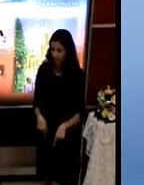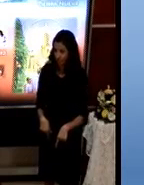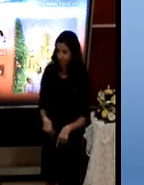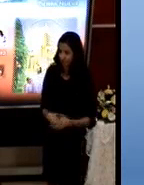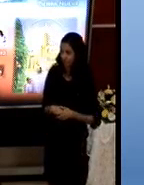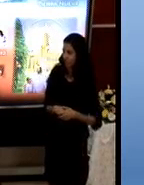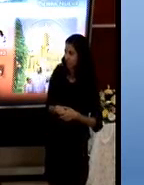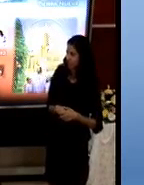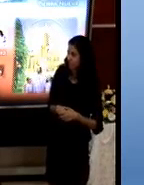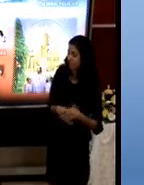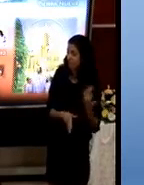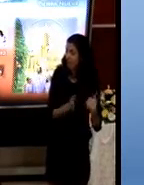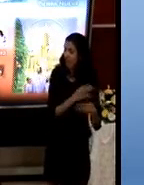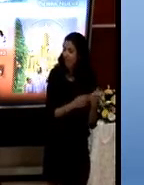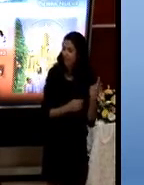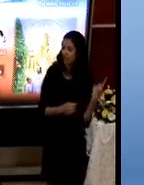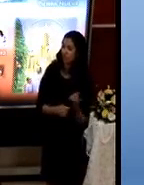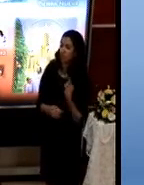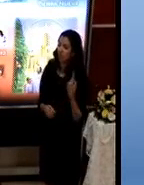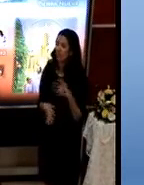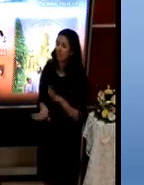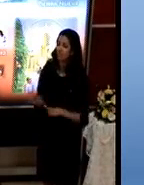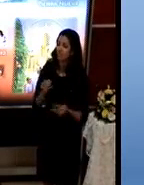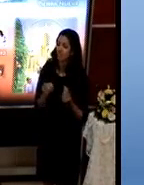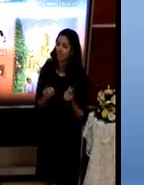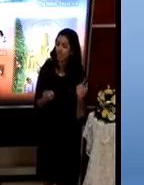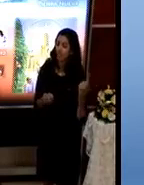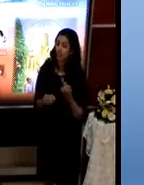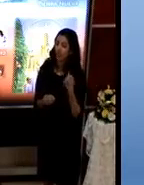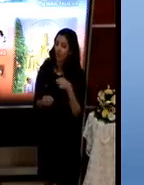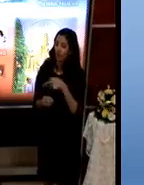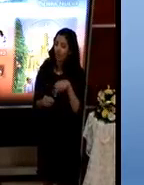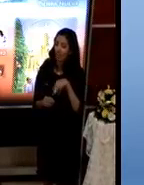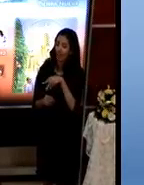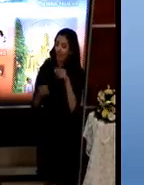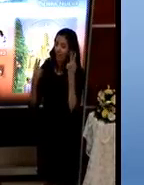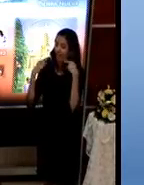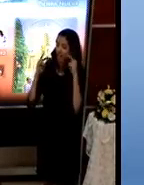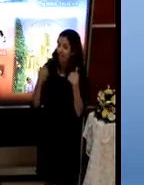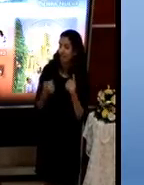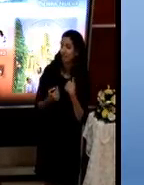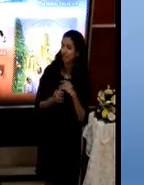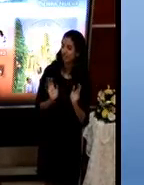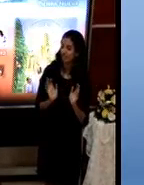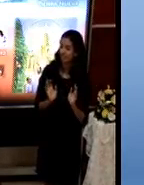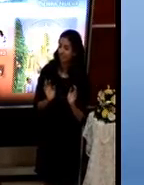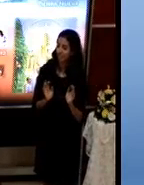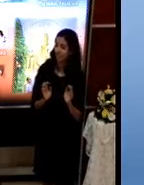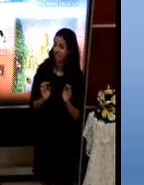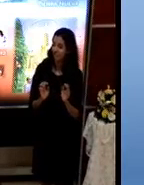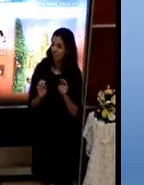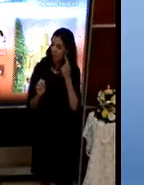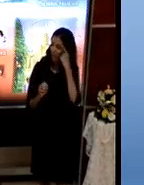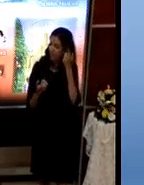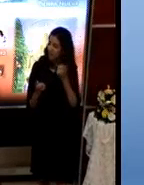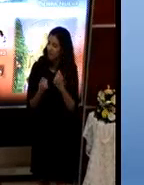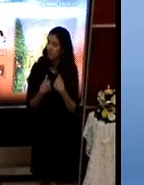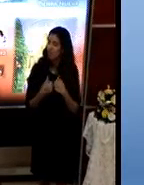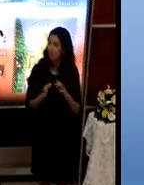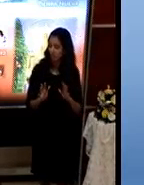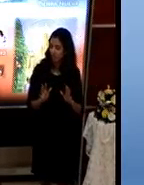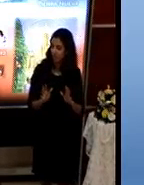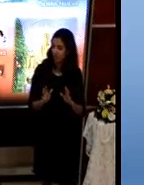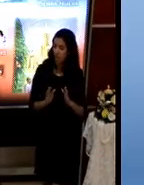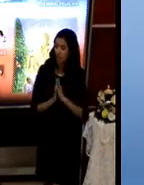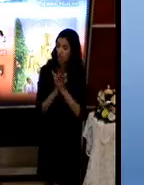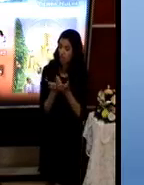durante el tiempo pasado? ¿Hacer nuestra propia voluntad? ¿Hacer nuestro propio deseo? ¿Es así? El pasaje bíblico